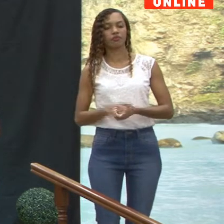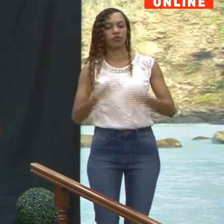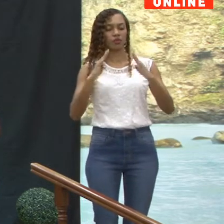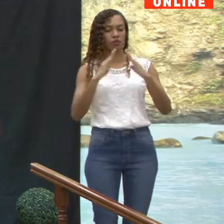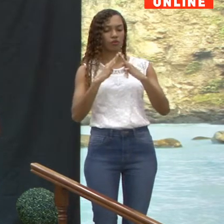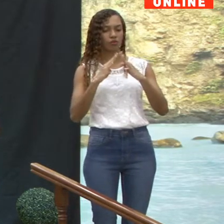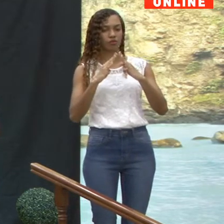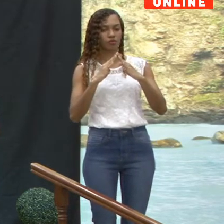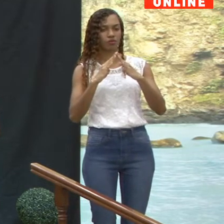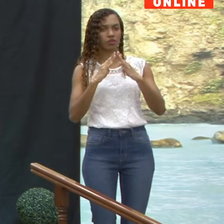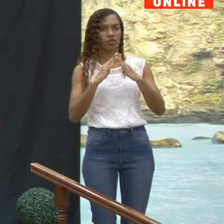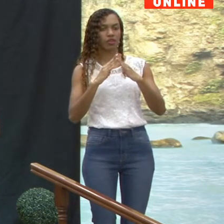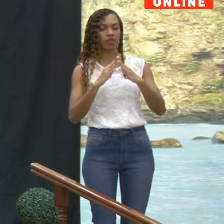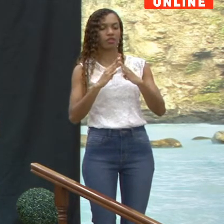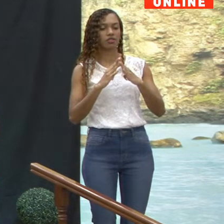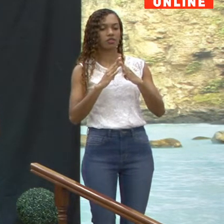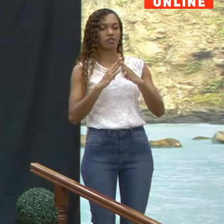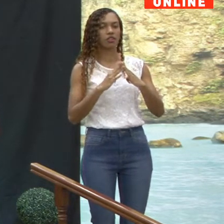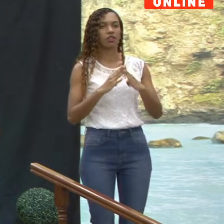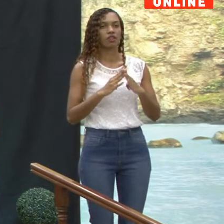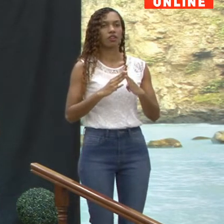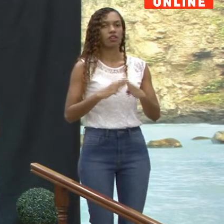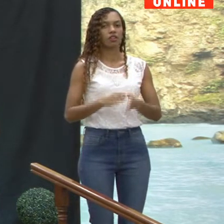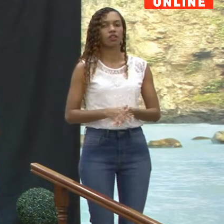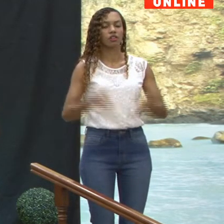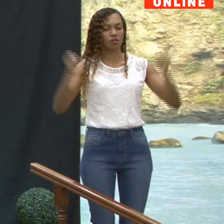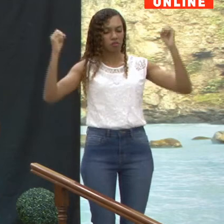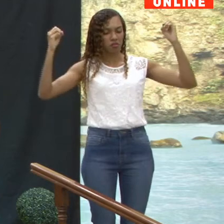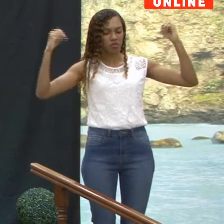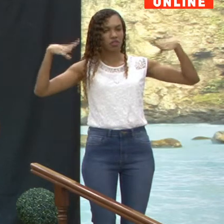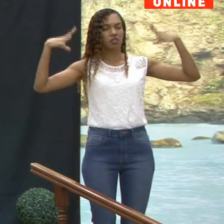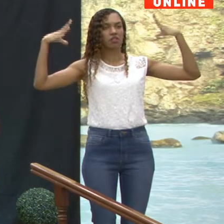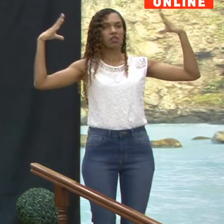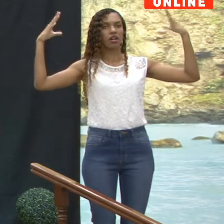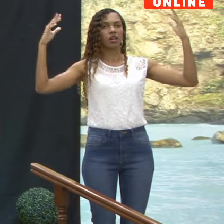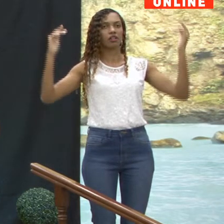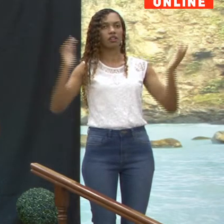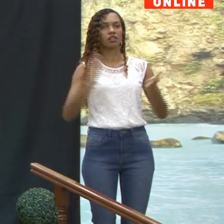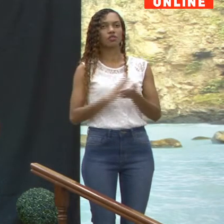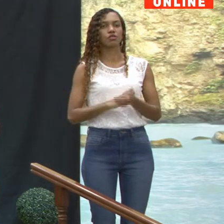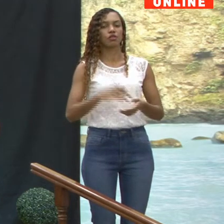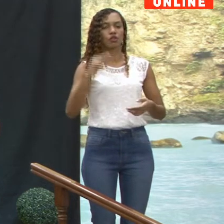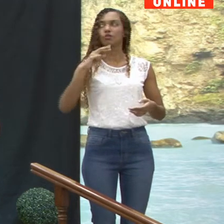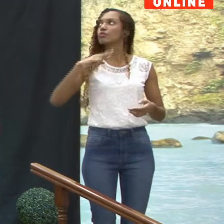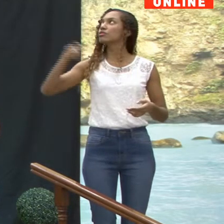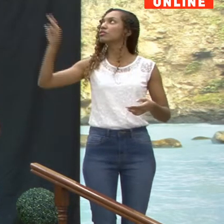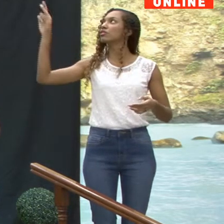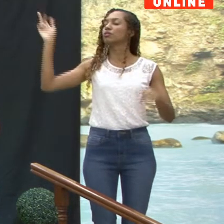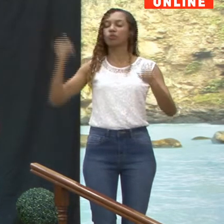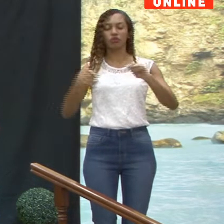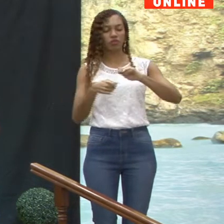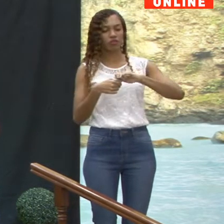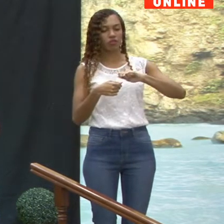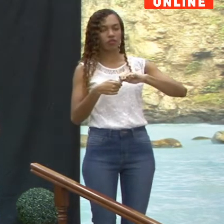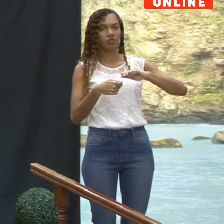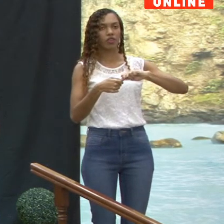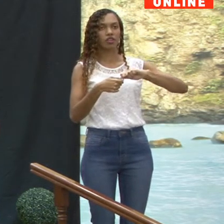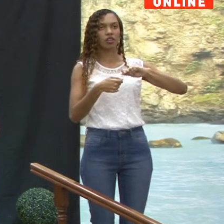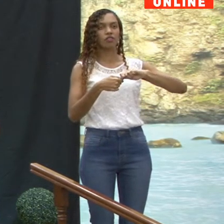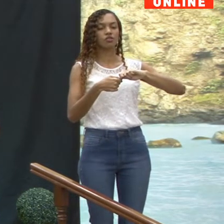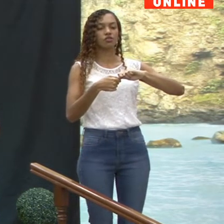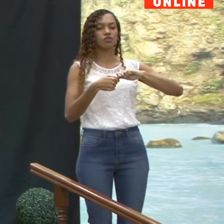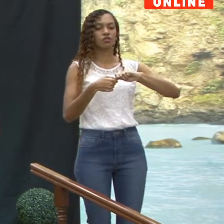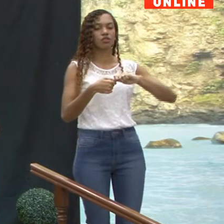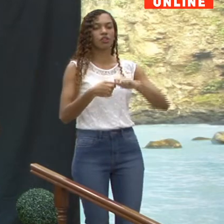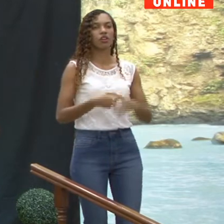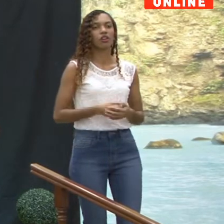casa, Senhor, dos momentos, Pai amado, dos milagres, ó Deus, a qual o Senhor já operaste, Pai, na vida de cada um, ó Deus. Pai, quantos